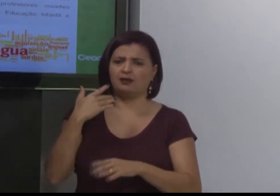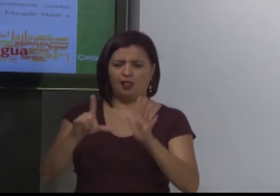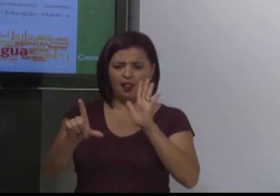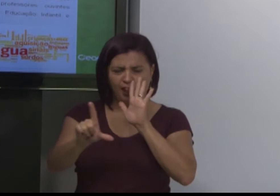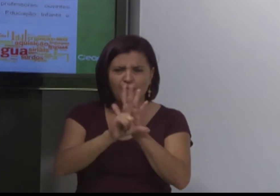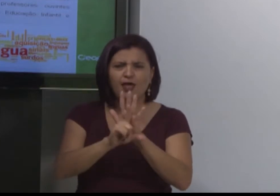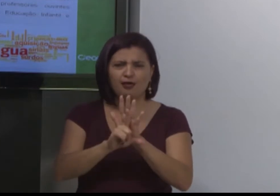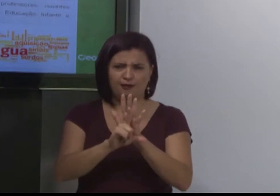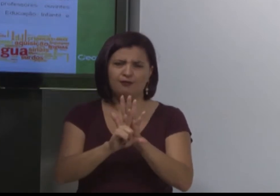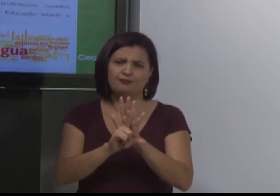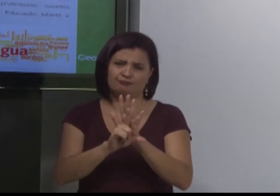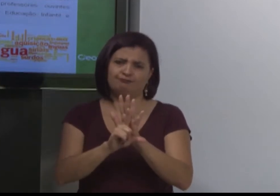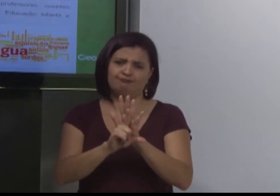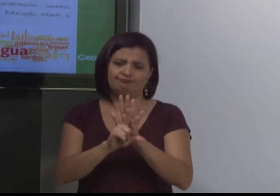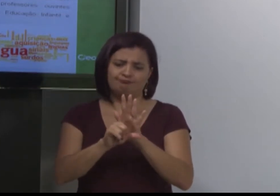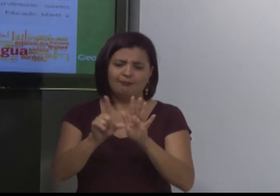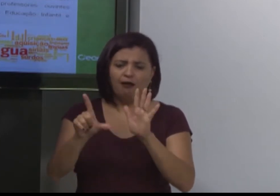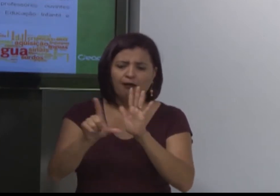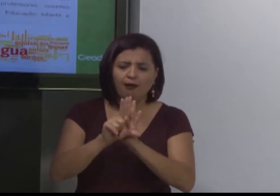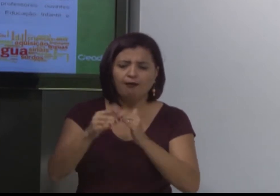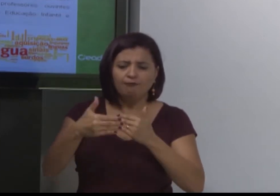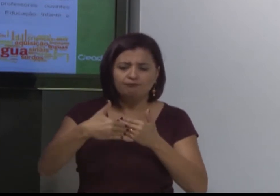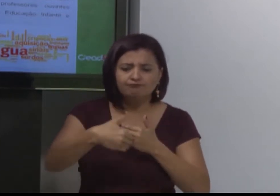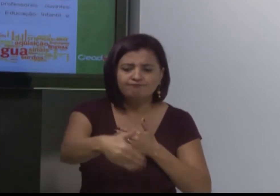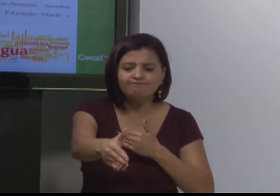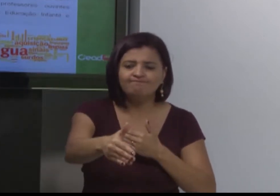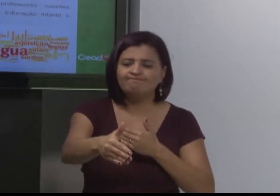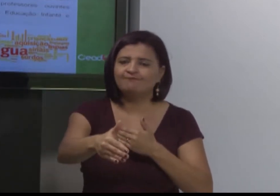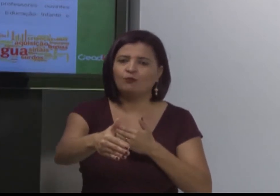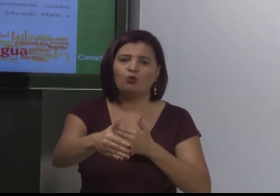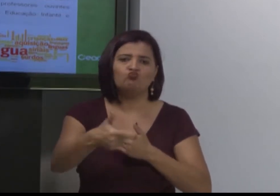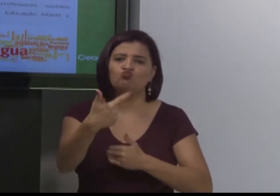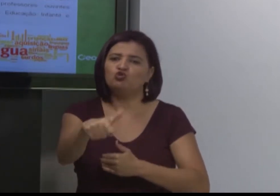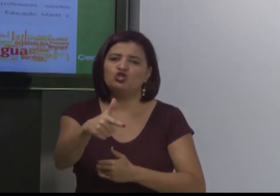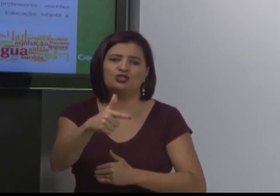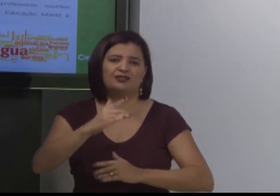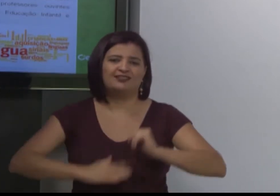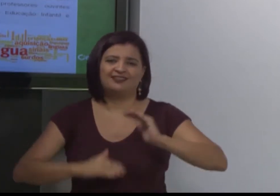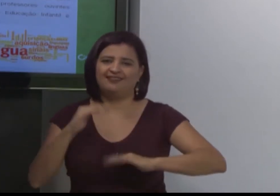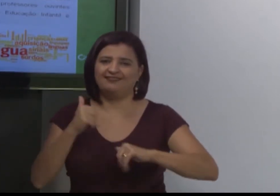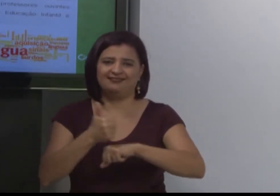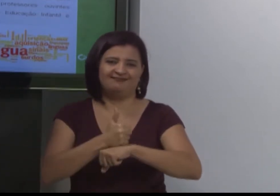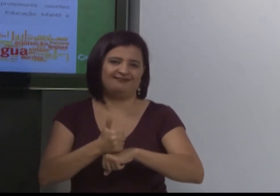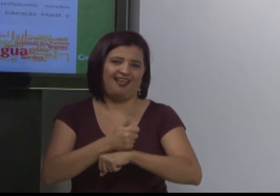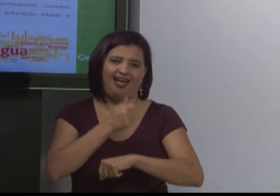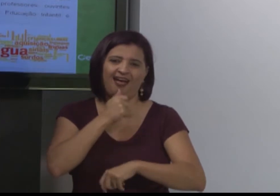anteriormente à lei, não havia profissionais formados e de qualidade,